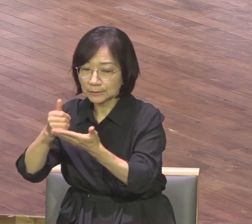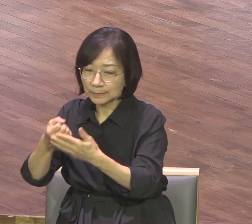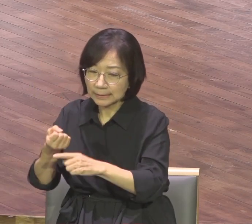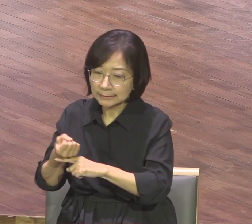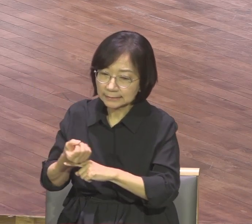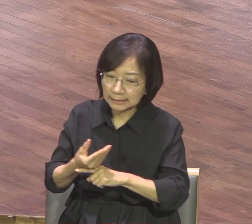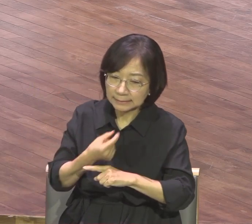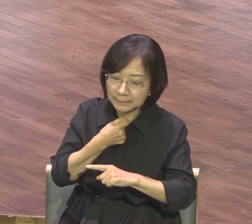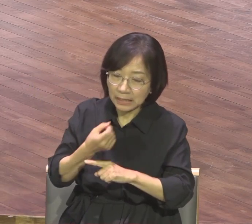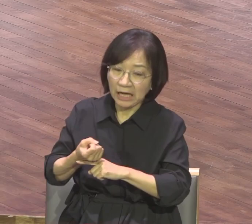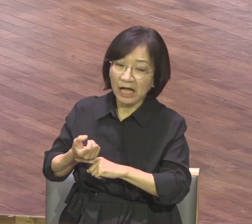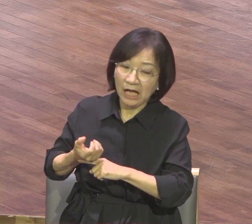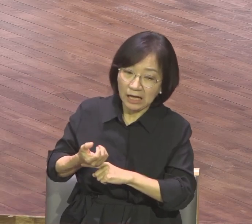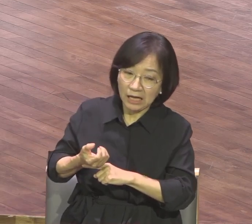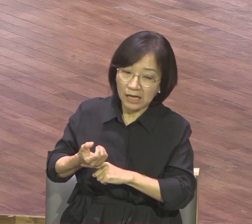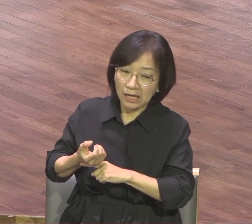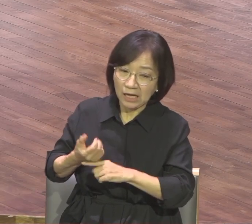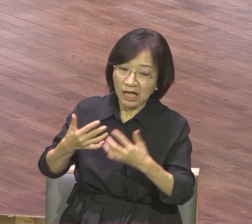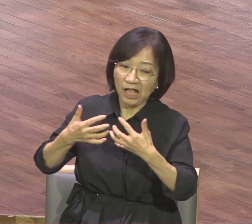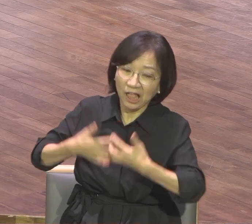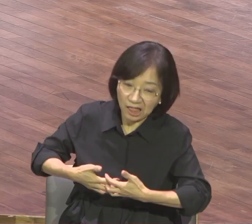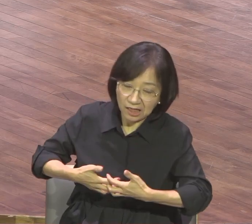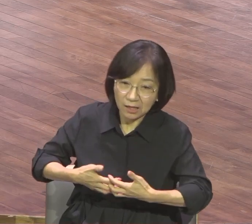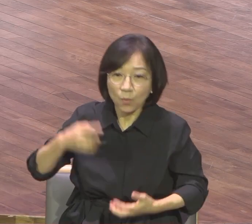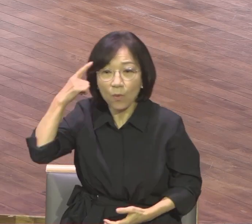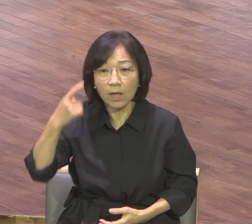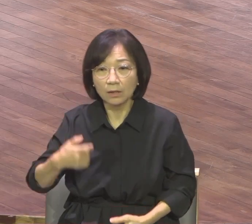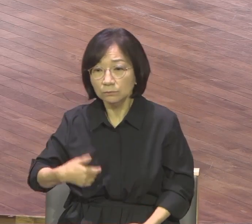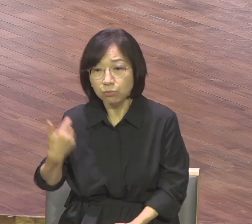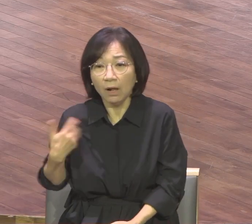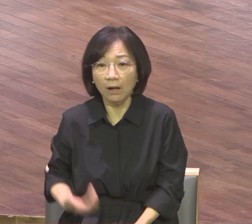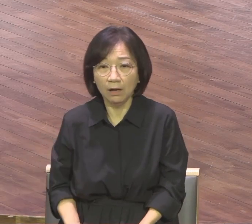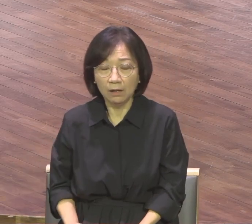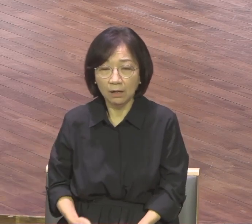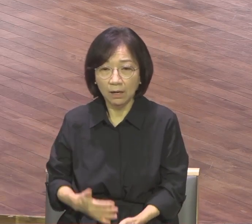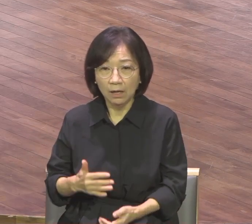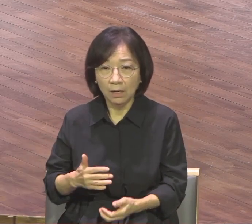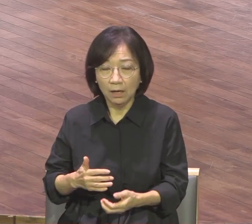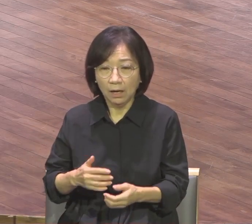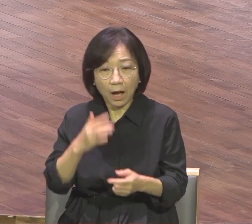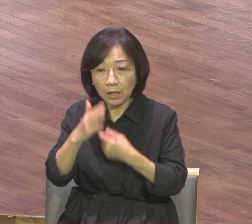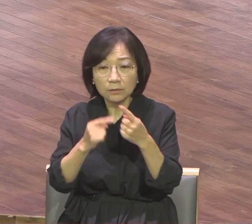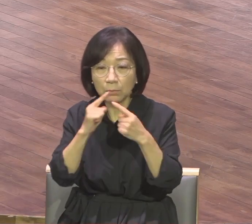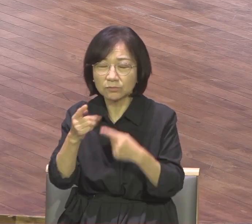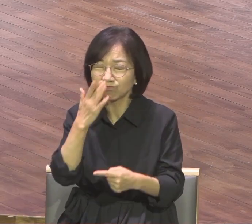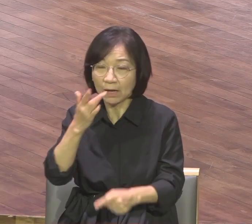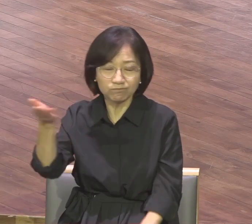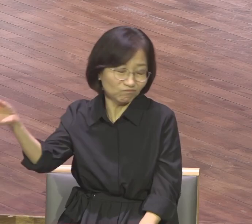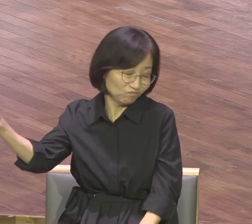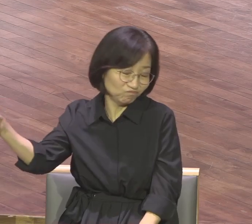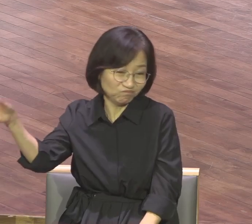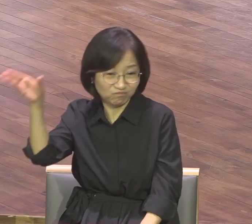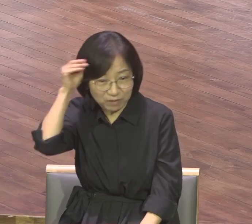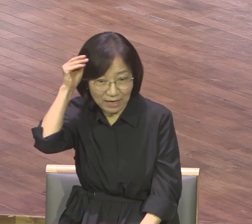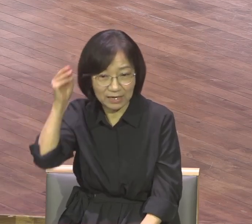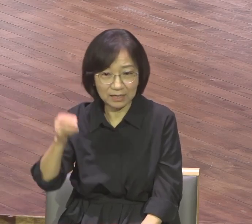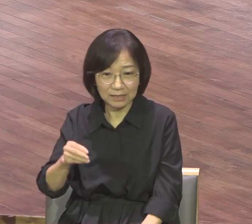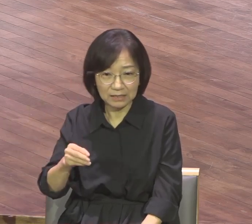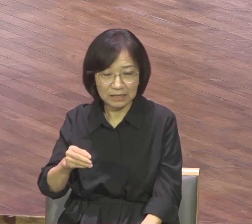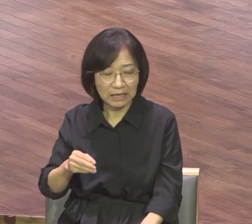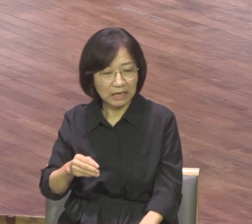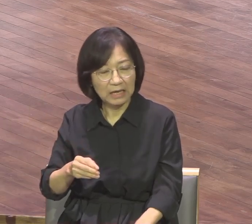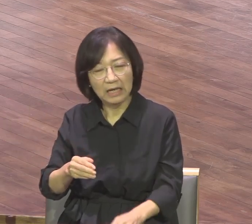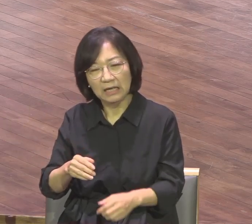확실하게 분명하게 메시지를 못하고 영접을 못 시키고 양육을 못해. 말씀이 없어가지고 다른 거 다 했는데.